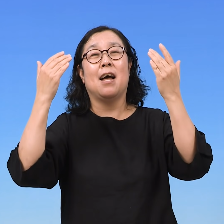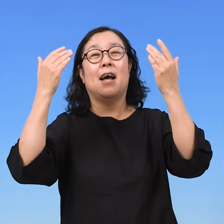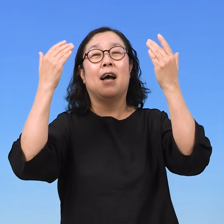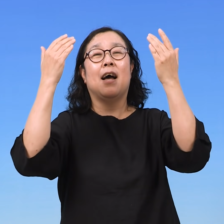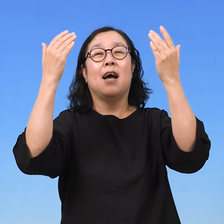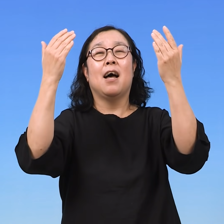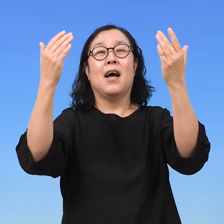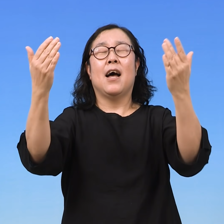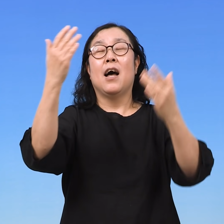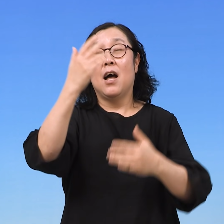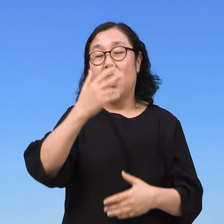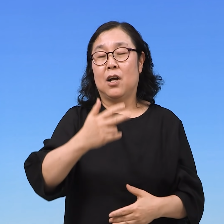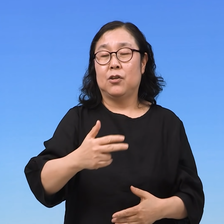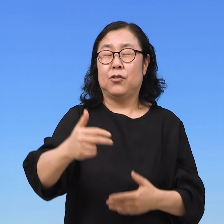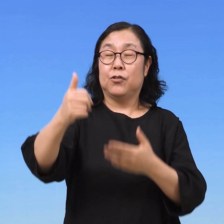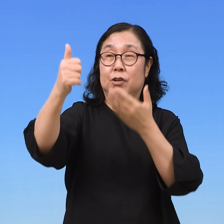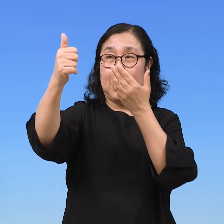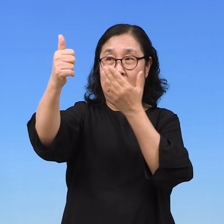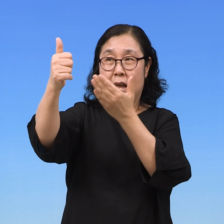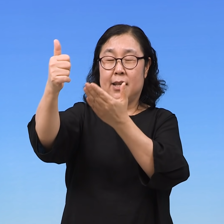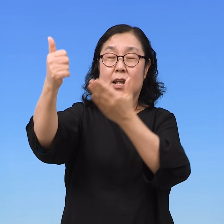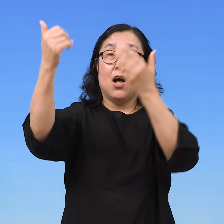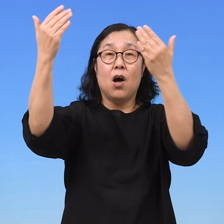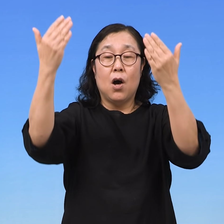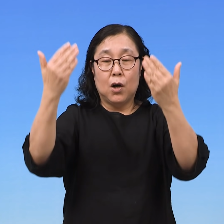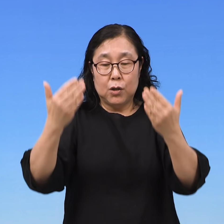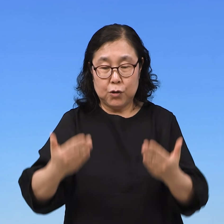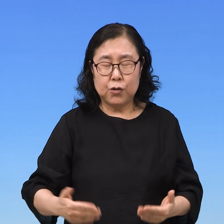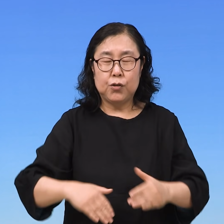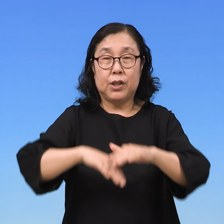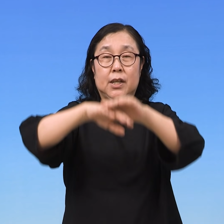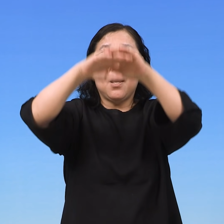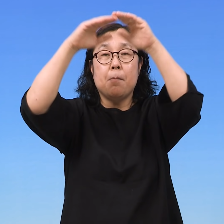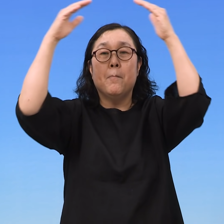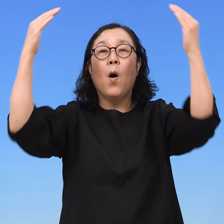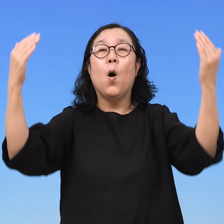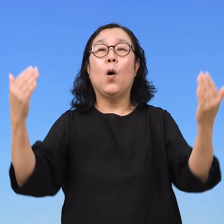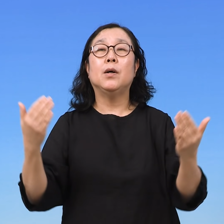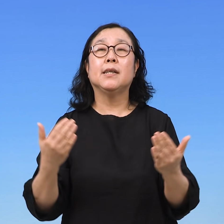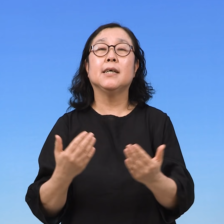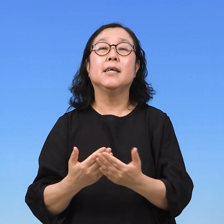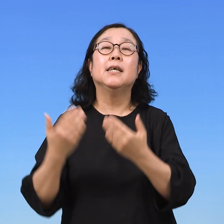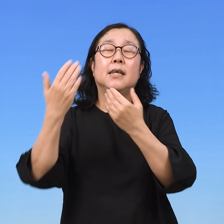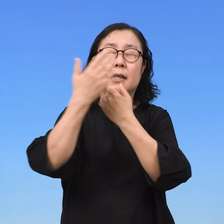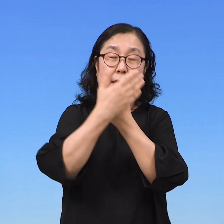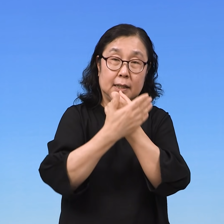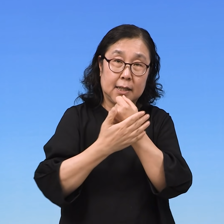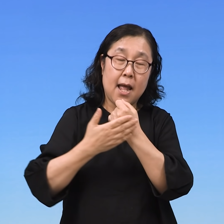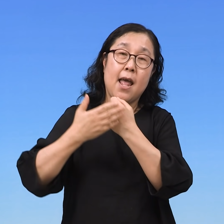더 이렇게 소리칩니다. 주께서 주신 모든 은혜,